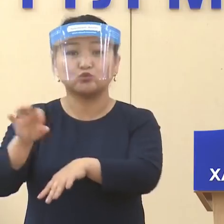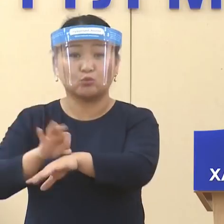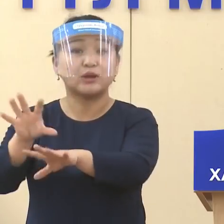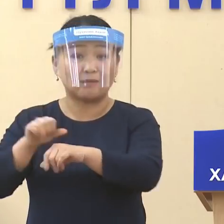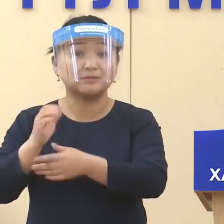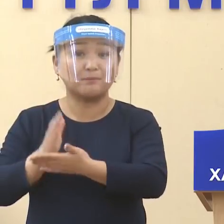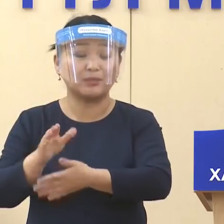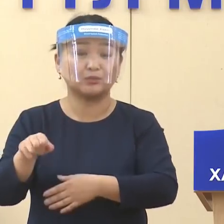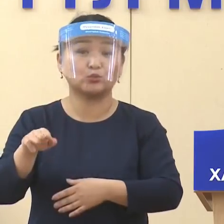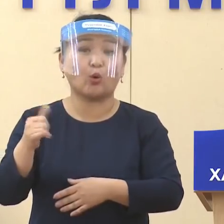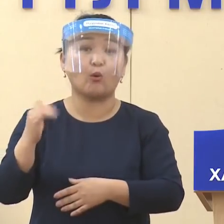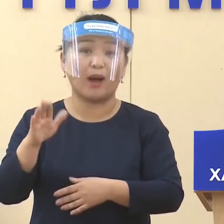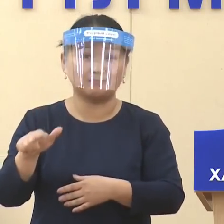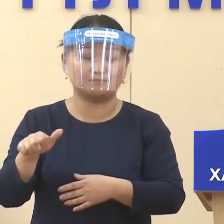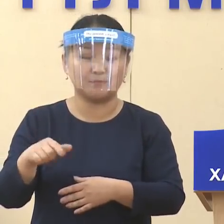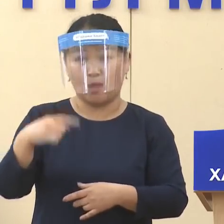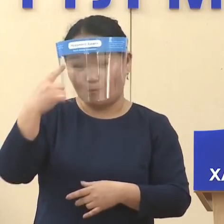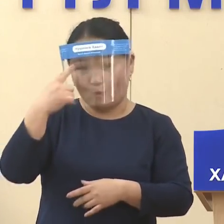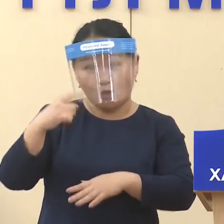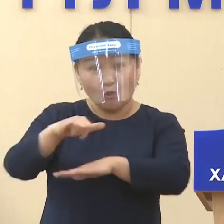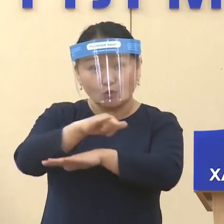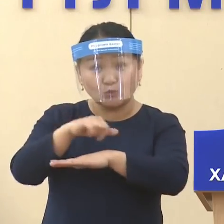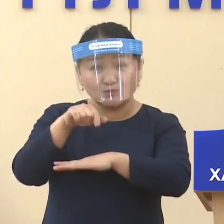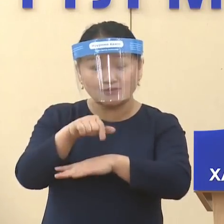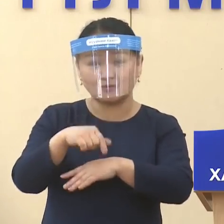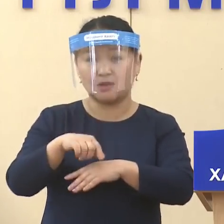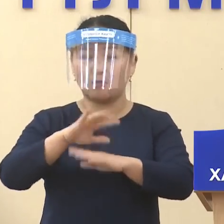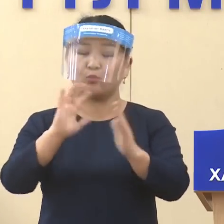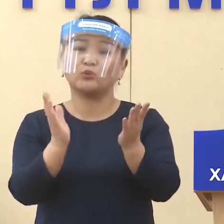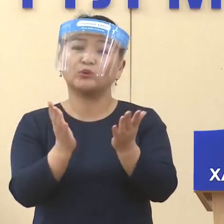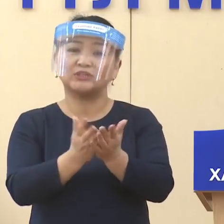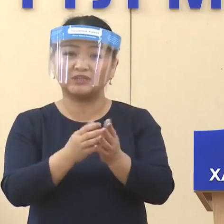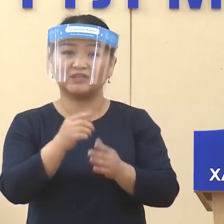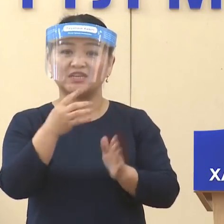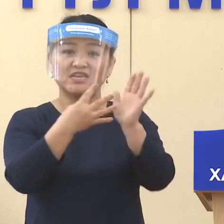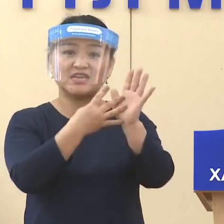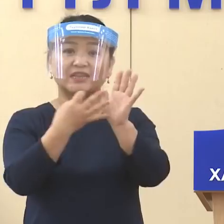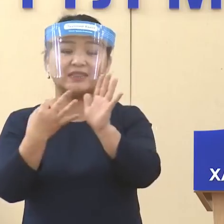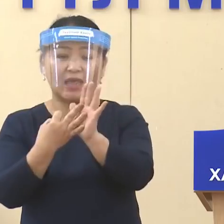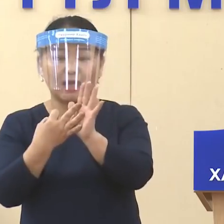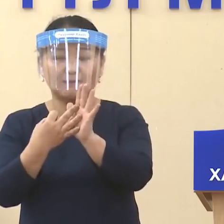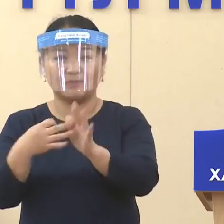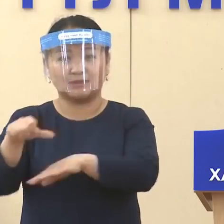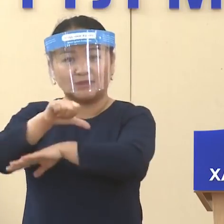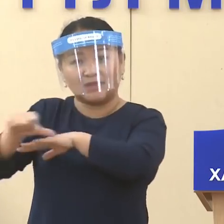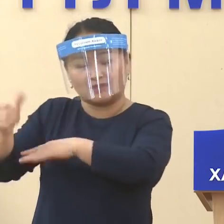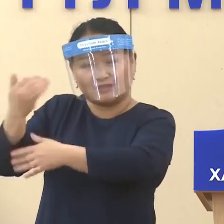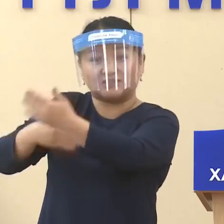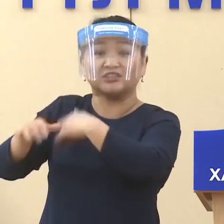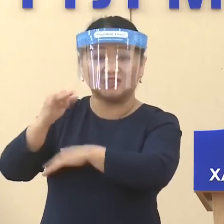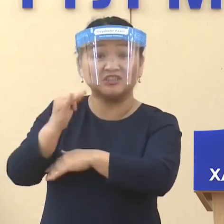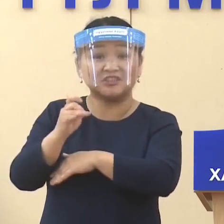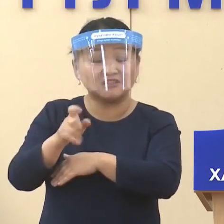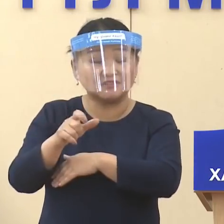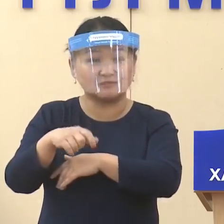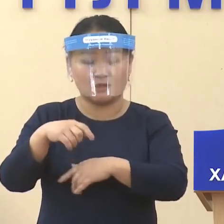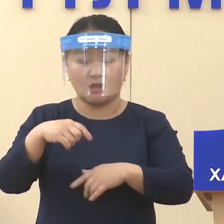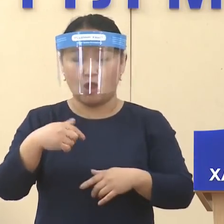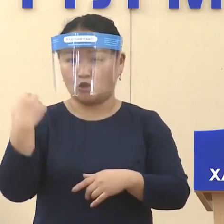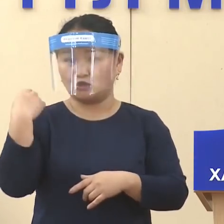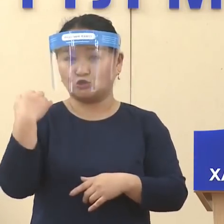За манай улсад та бүхэн мэдж байгаа нийт 98 зөөвөрлөгдсөн тохиолдол бүртгэгдсэн. За өчигдөр үүргийн